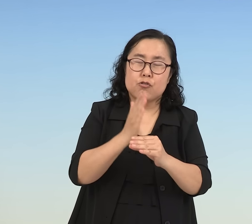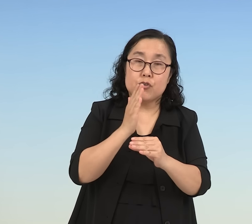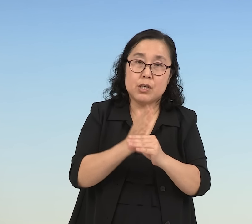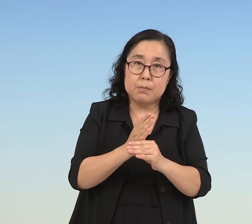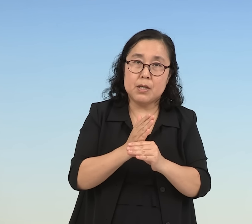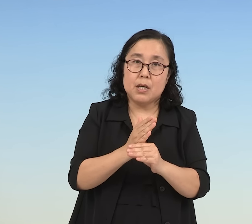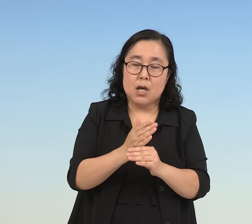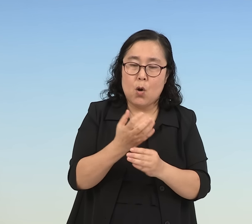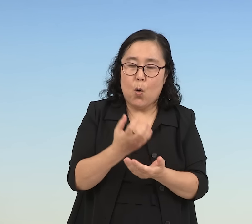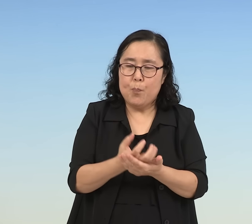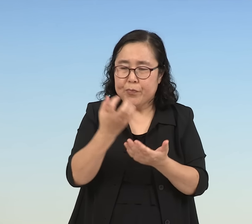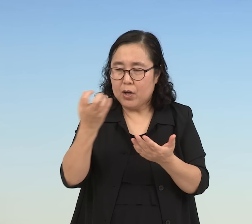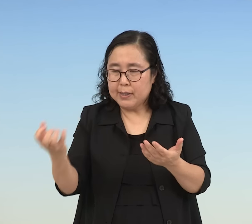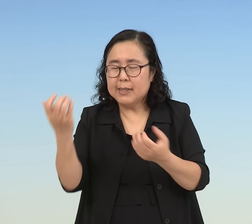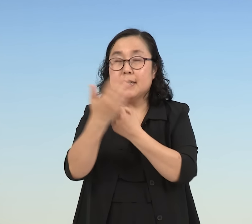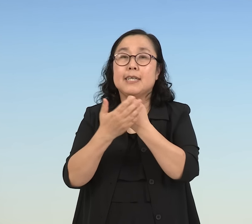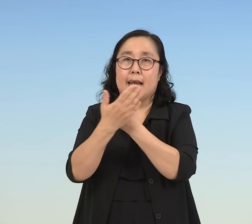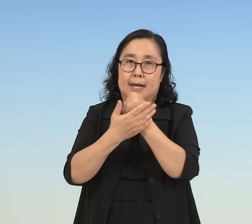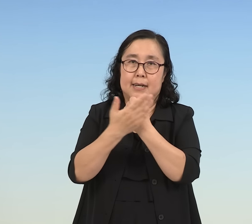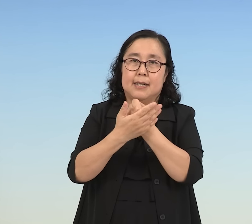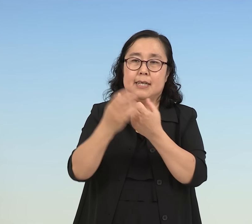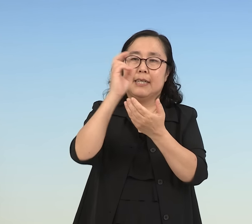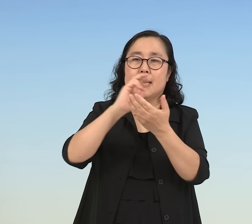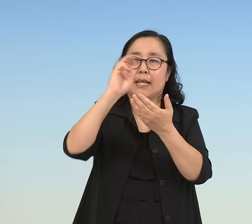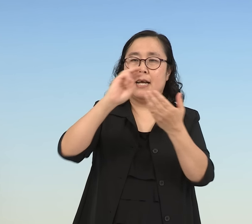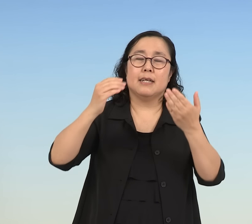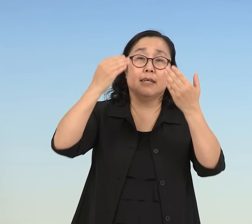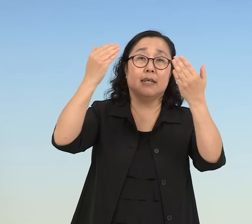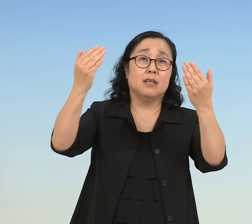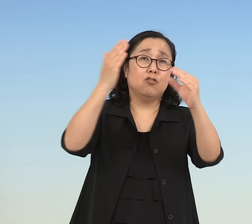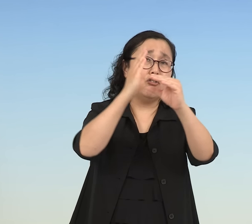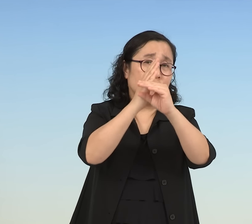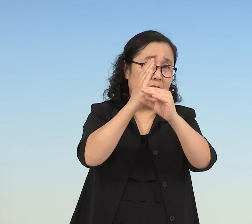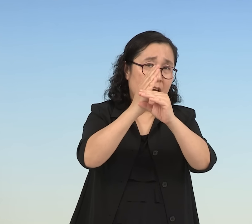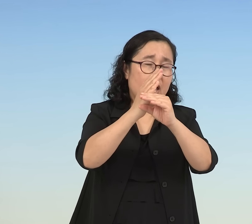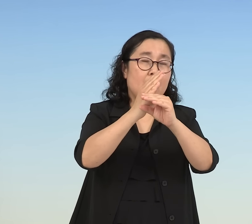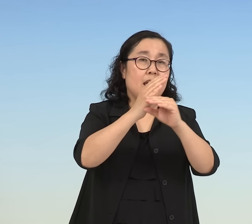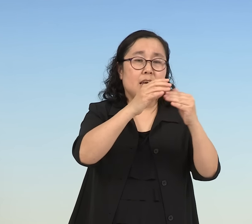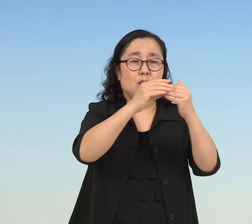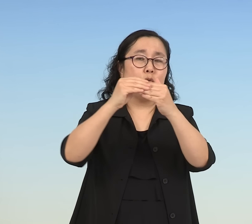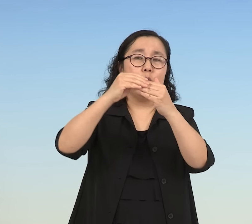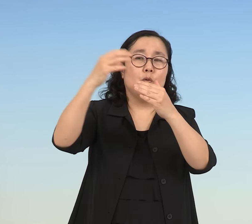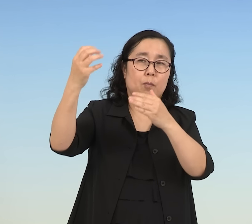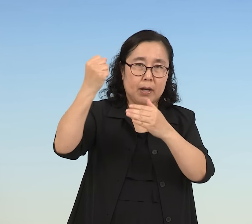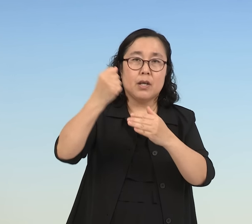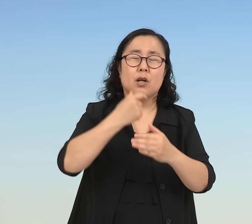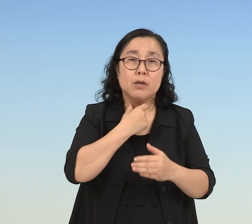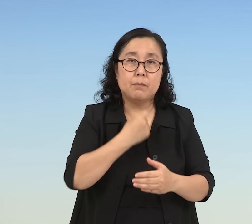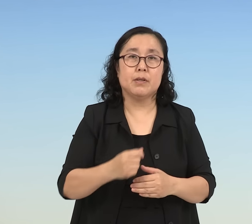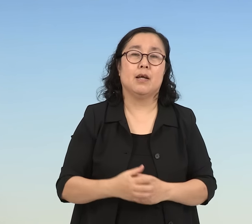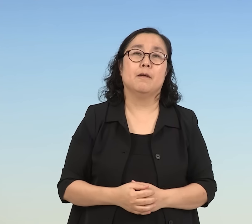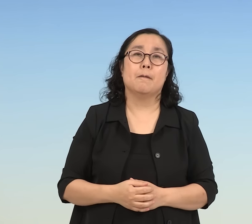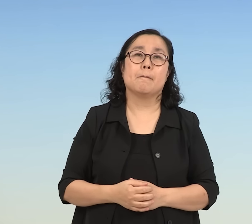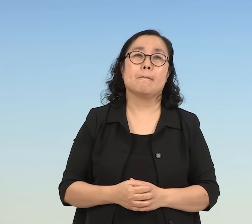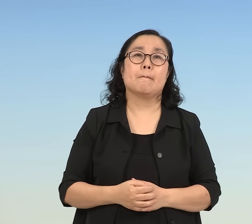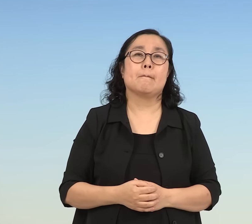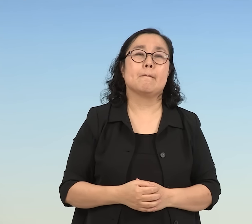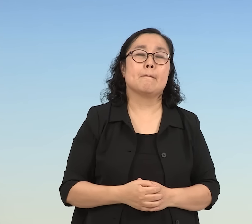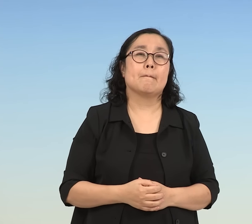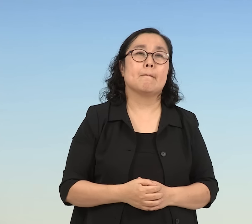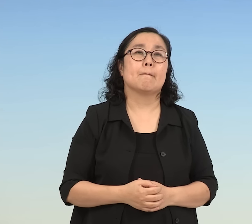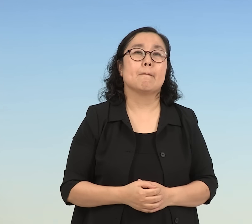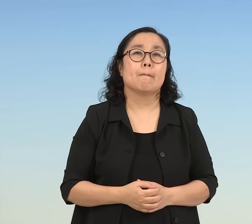은혜를 우리 다시 한번 이 찬양 부르는 가운데 하나님께서, 성령님께서 인도해 주시기 원합니다. 이렇게 다시 한번, 여호와